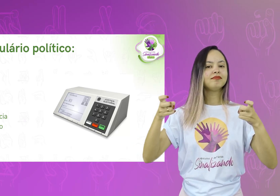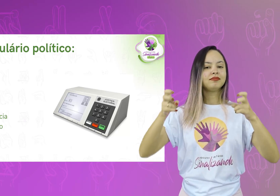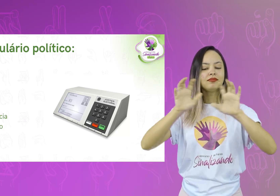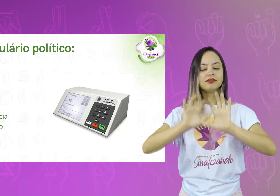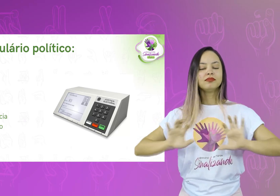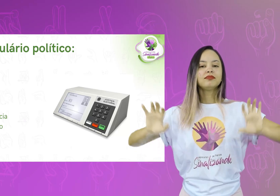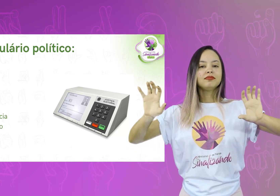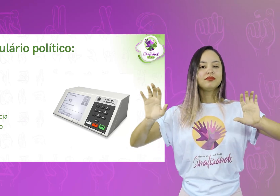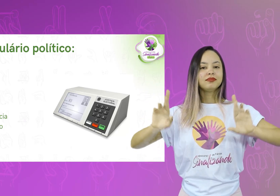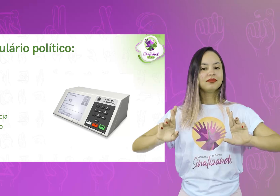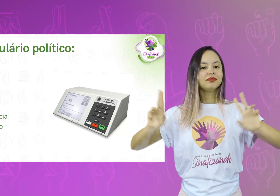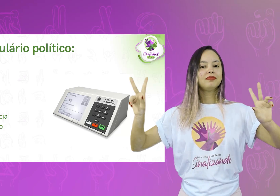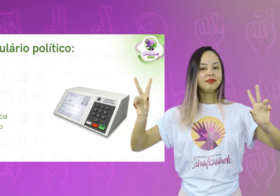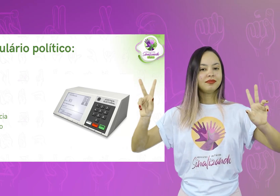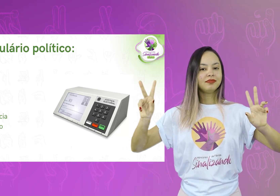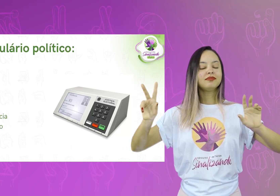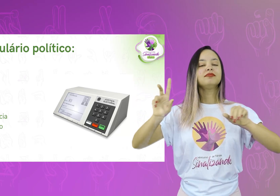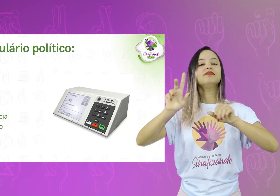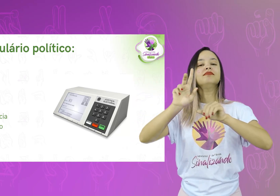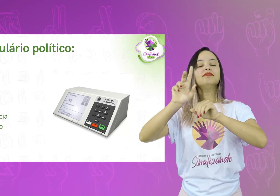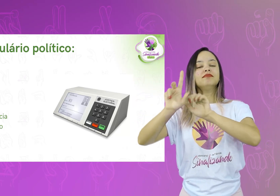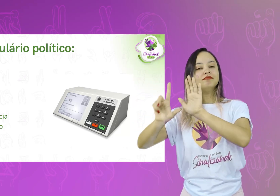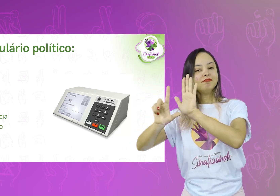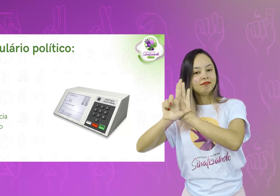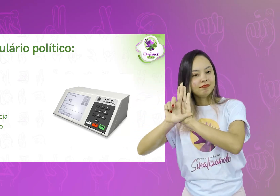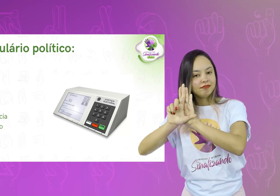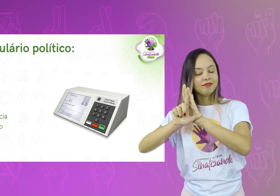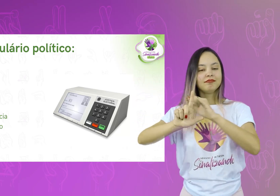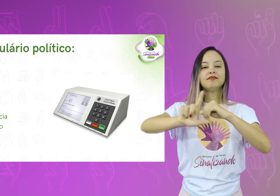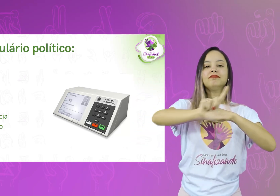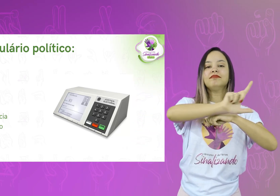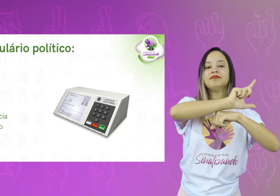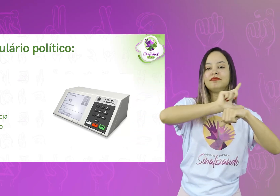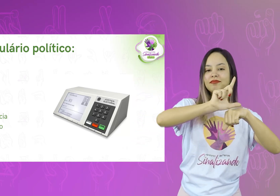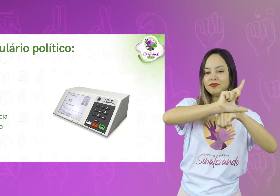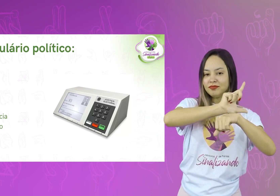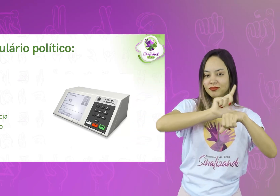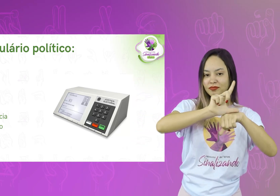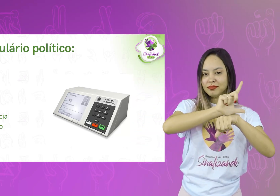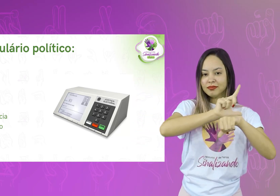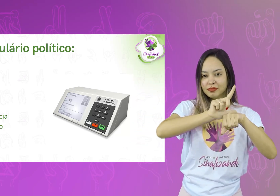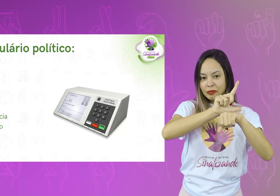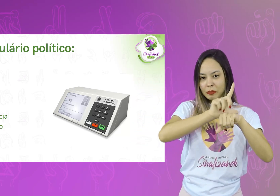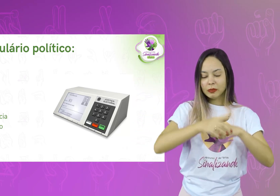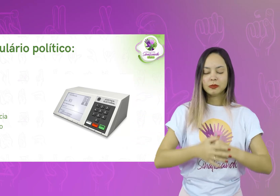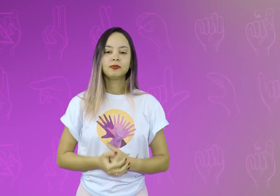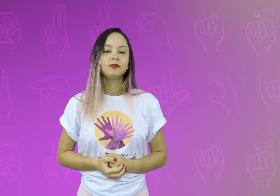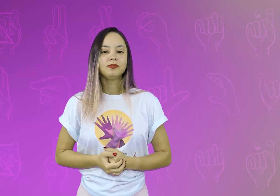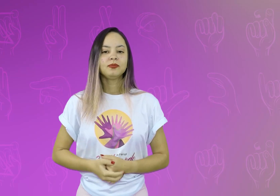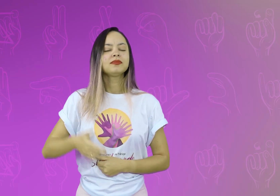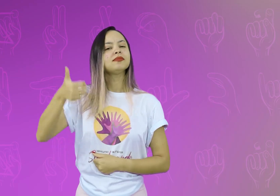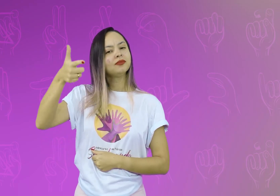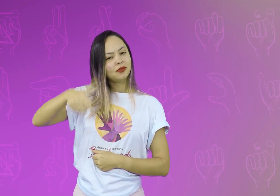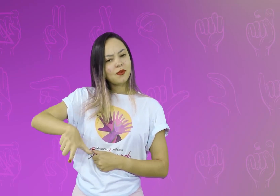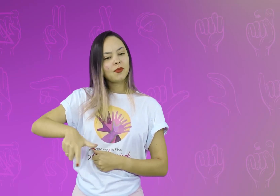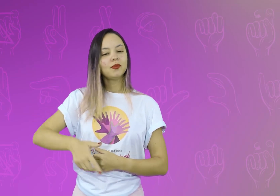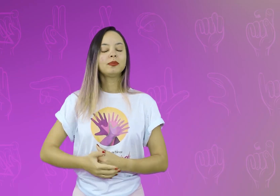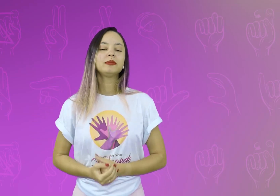Legislação. Percebam que é diferente, tá, gente? Lei, legislação.